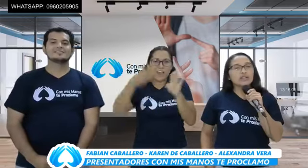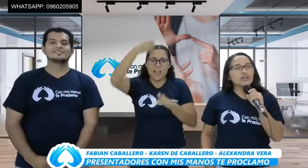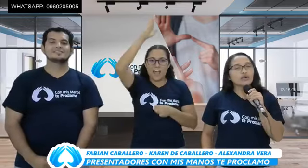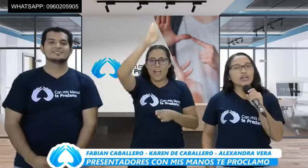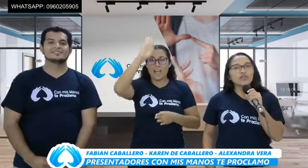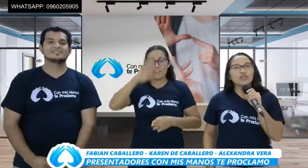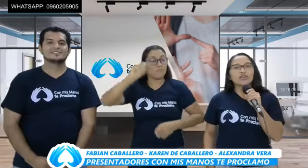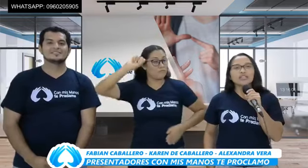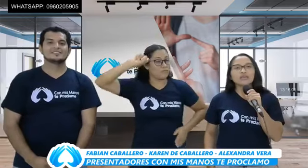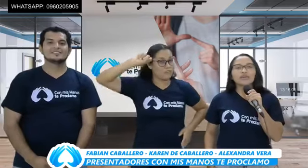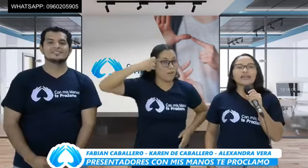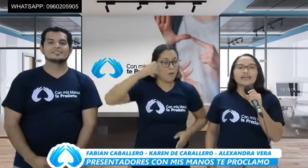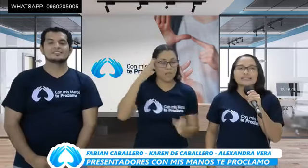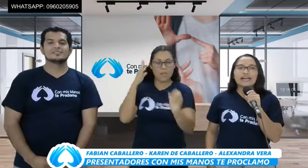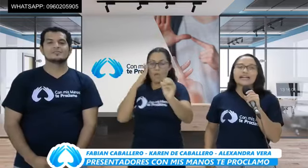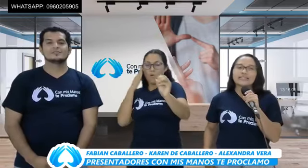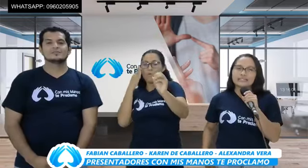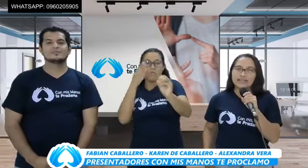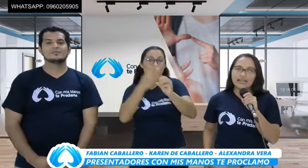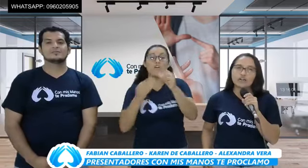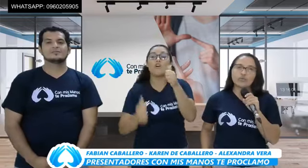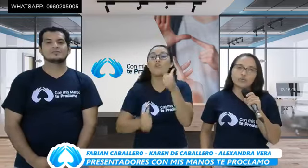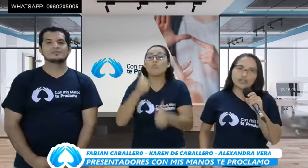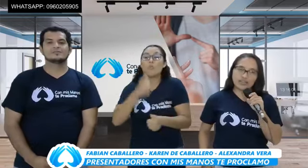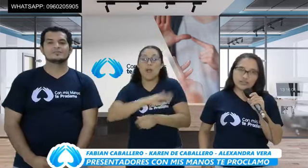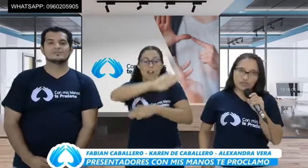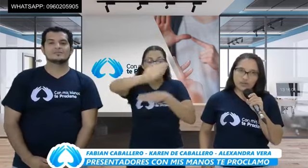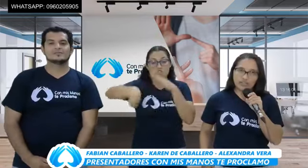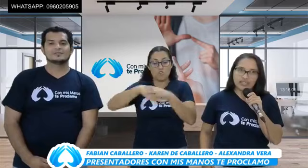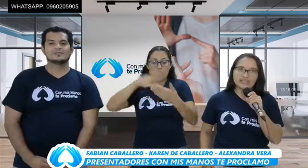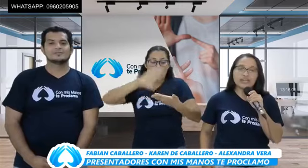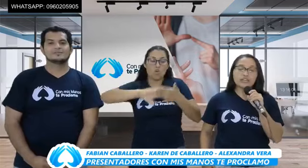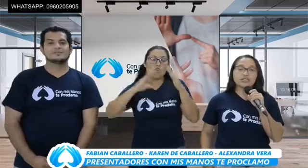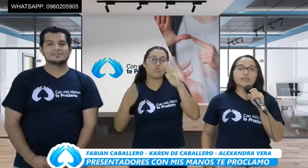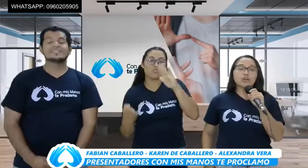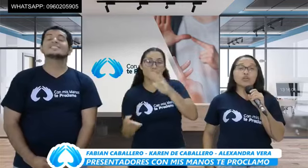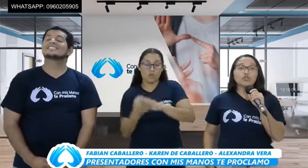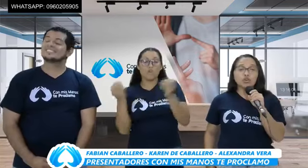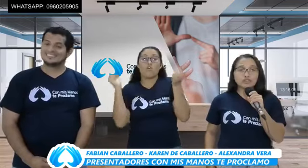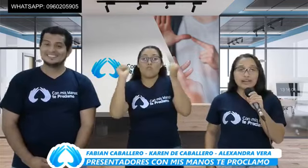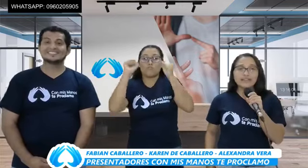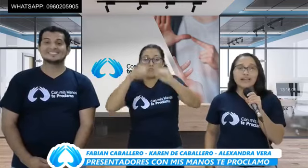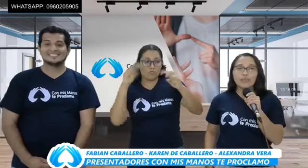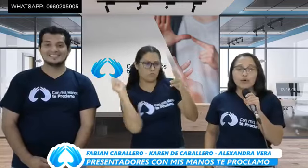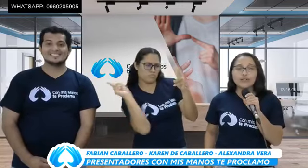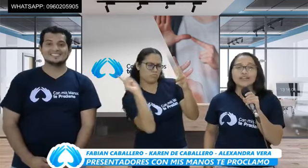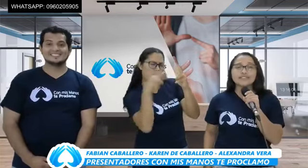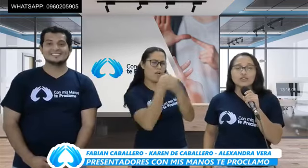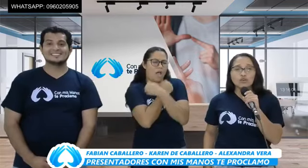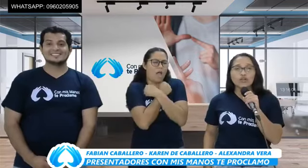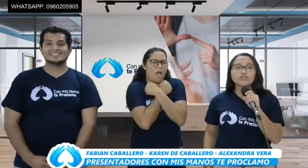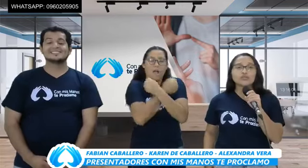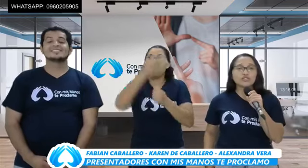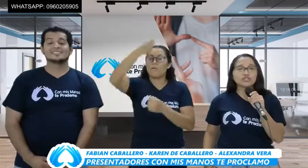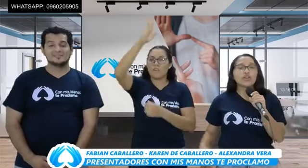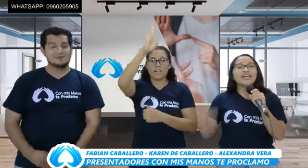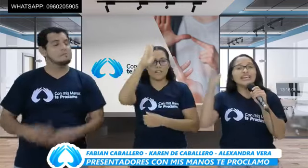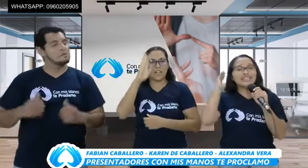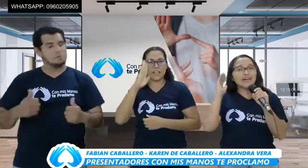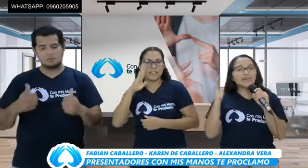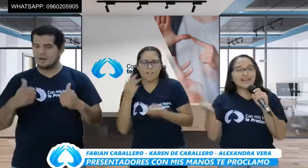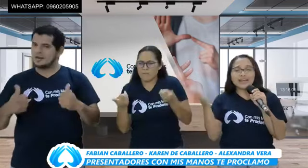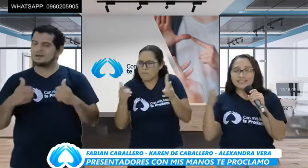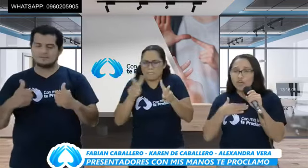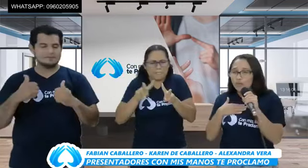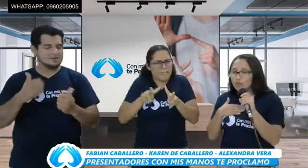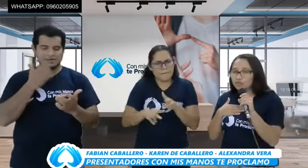y recordando el objetivo que es alcanzar a la comunidad sorda, que ellos también conozcan del amor del Señor Jesucristo